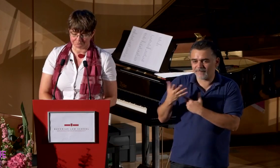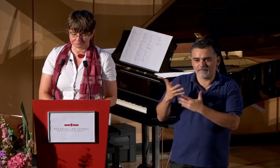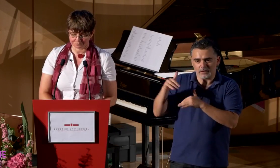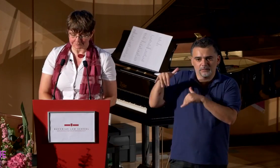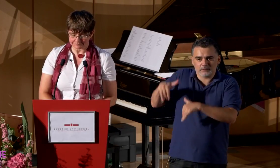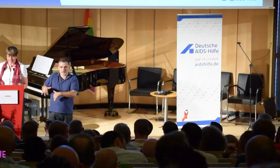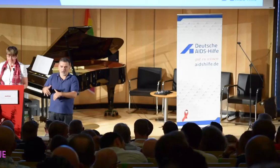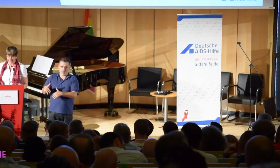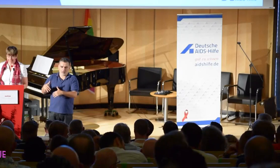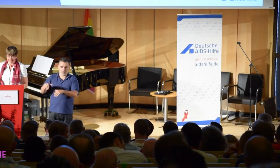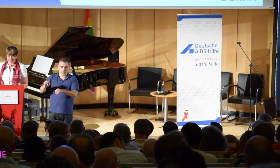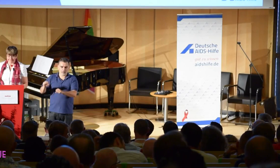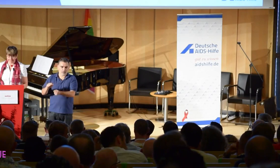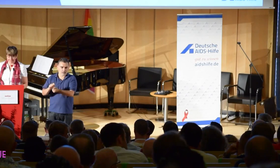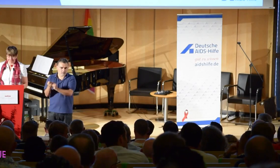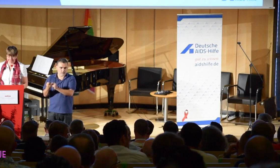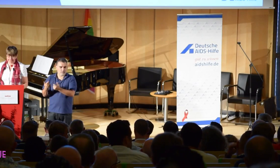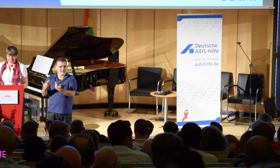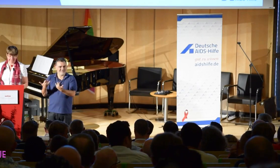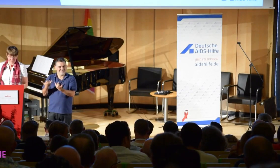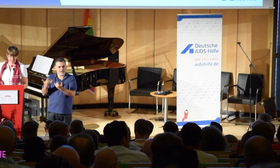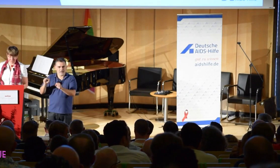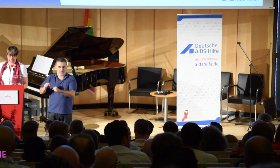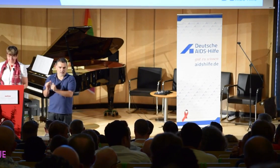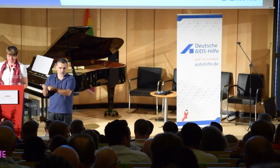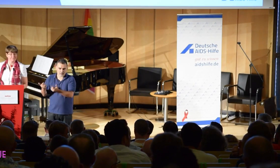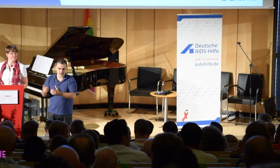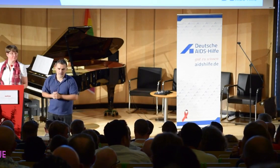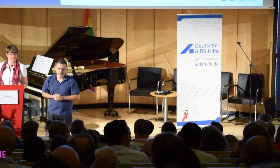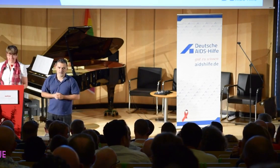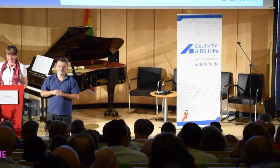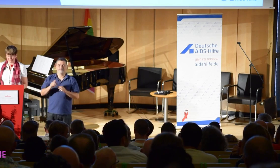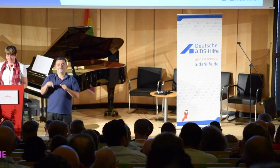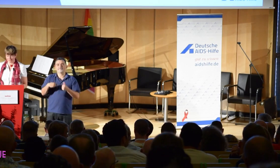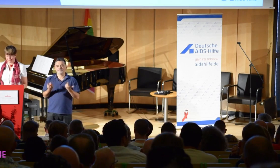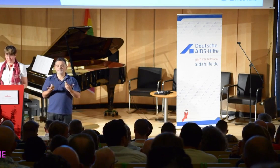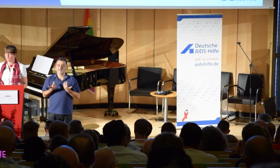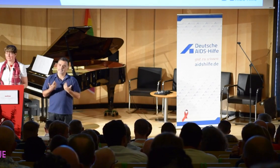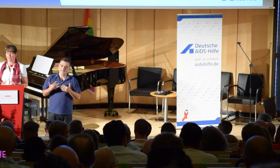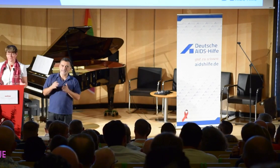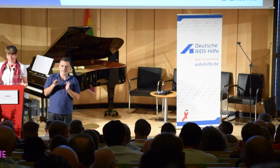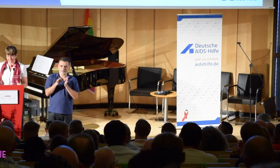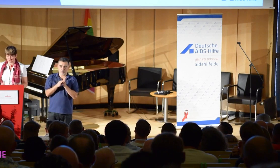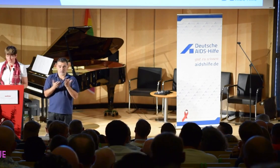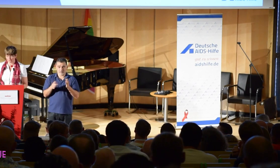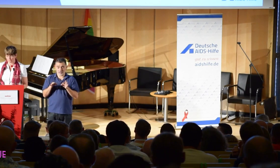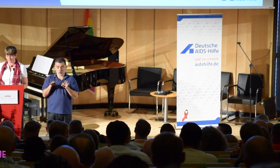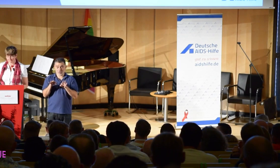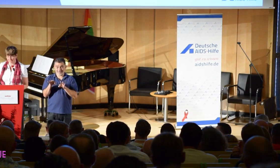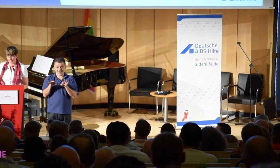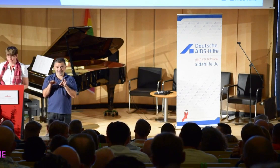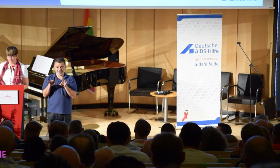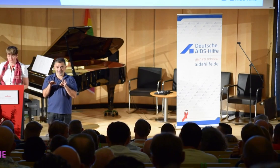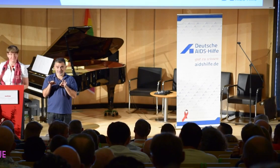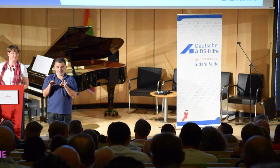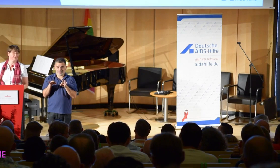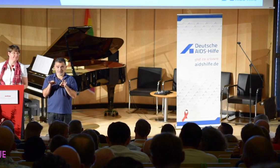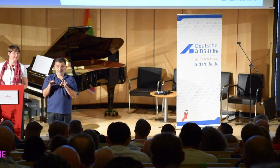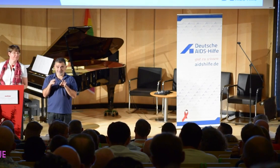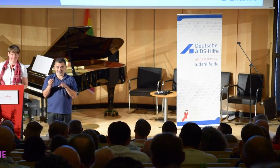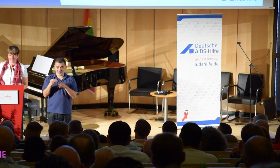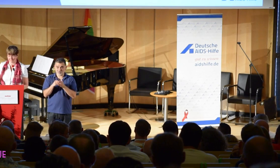ist. Ja, dann der heikle Punkt, also zur Strategie gehört natürlich auch die Prozesssteuerung, was wir machen